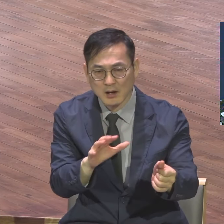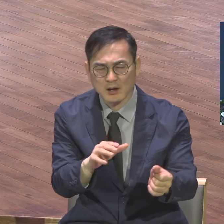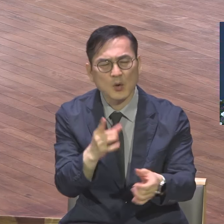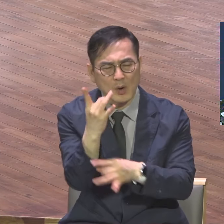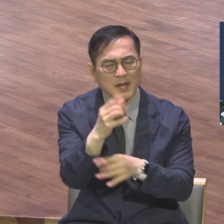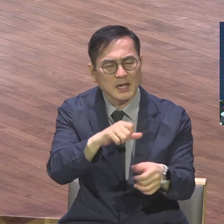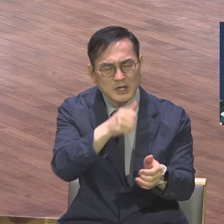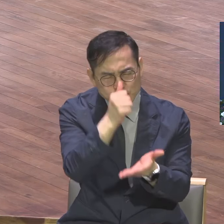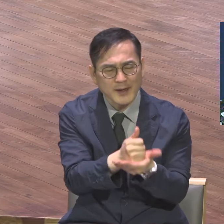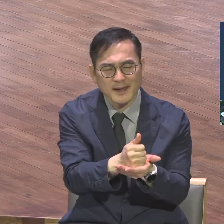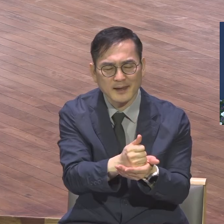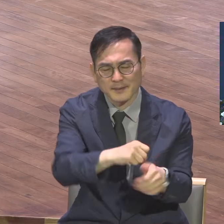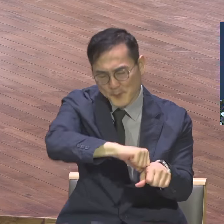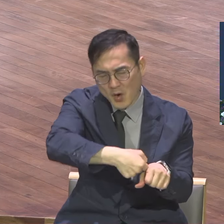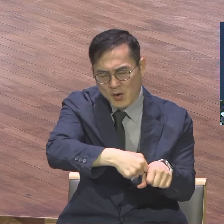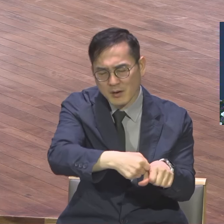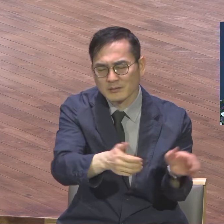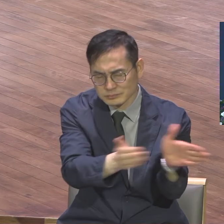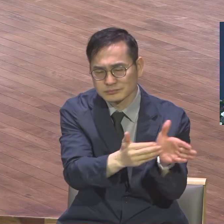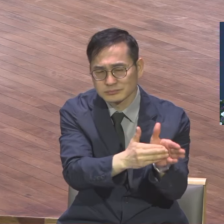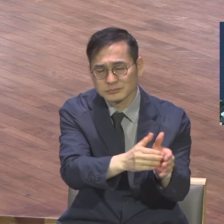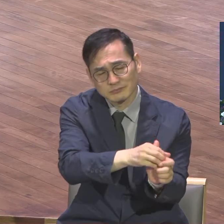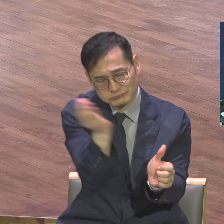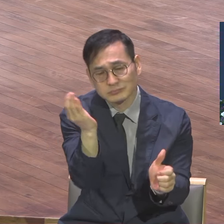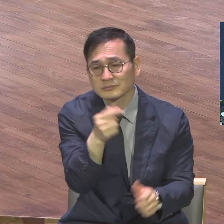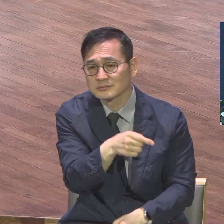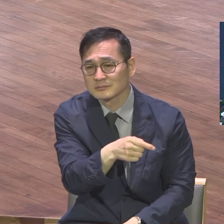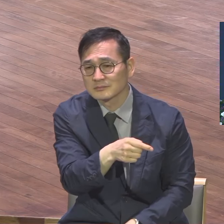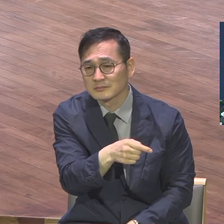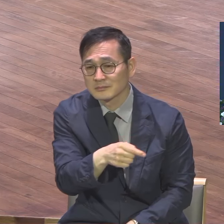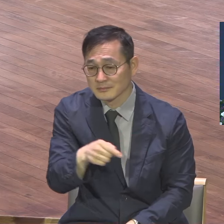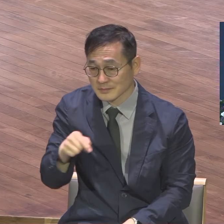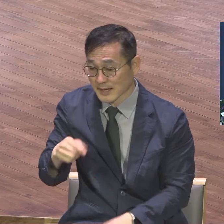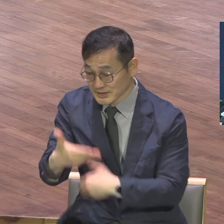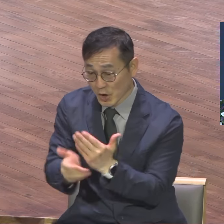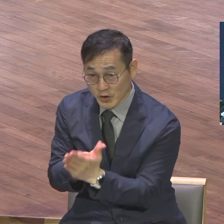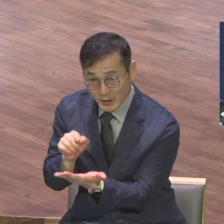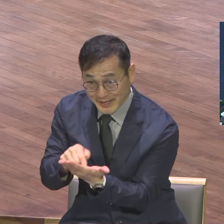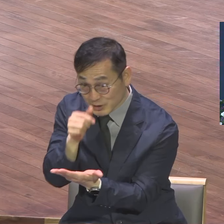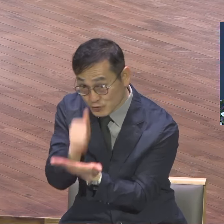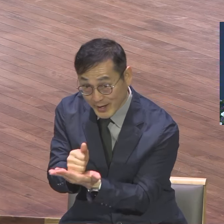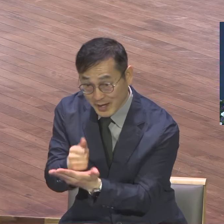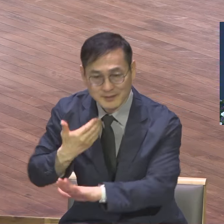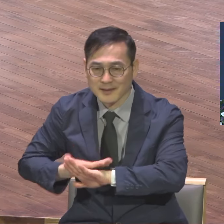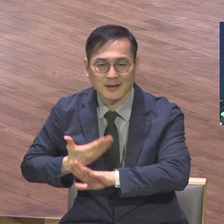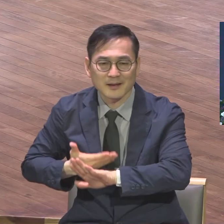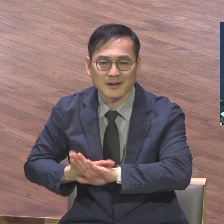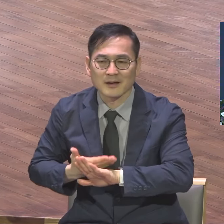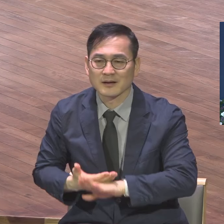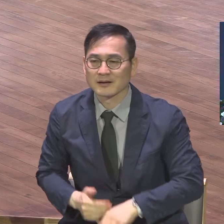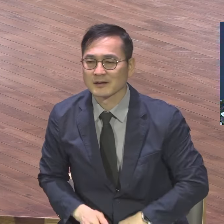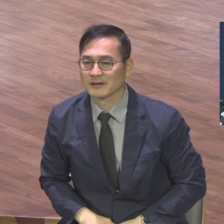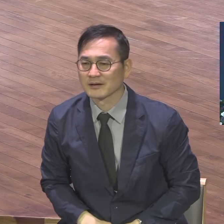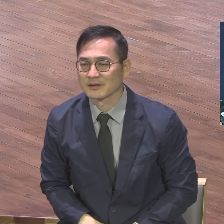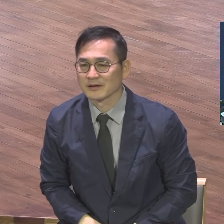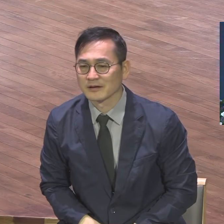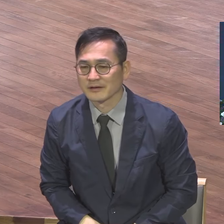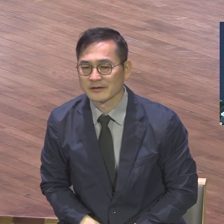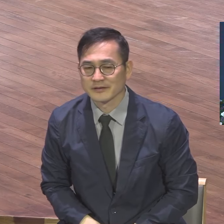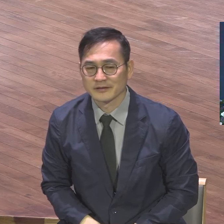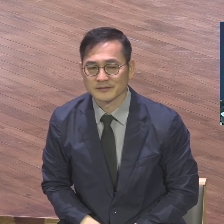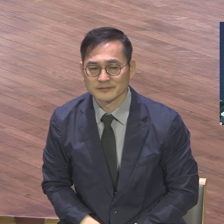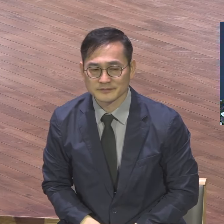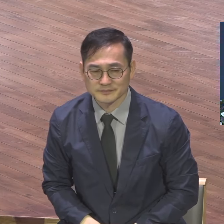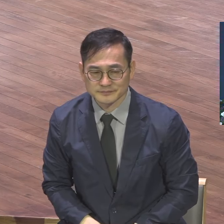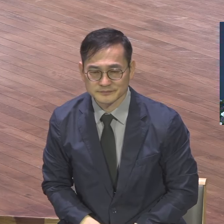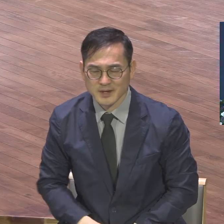용서받습니다. 형 살고 나오면. 그런데 성경이 말하는 죄가 무슨 죄냐? 물론 그런 잡음죄도